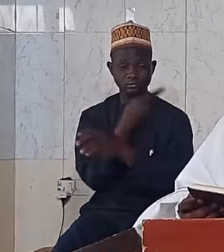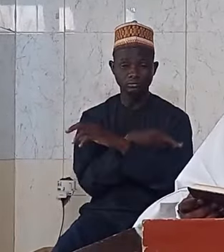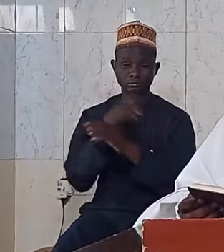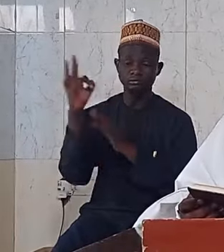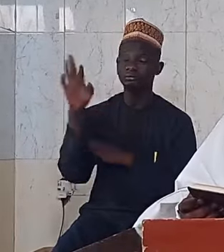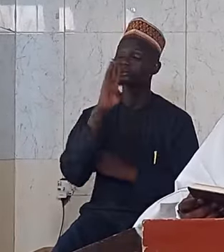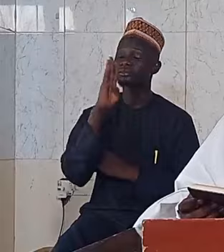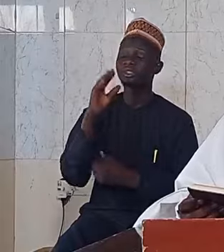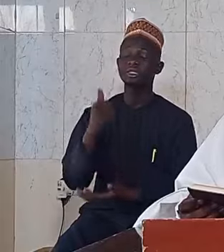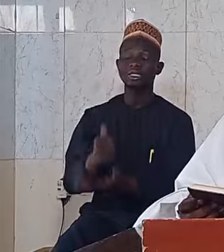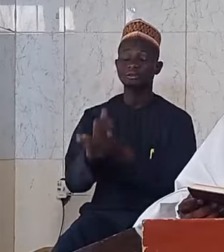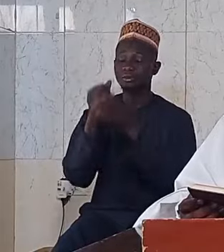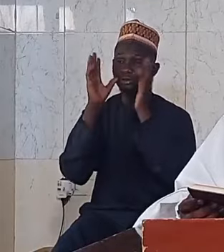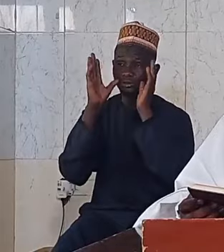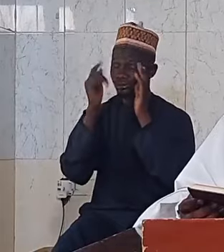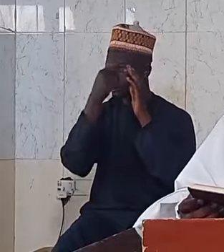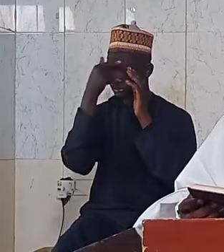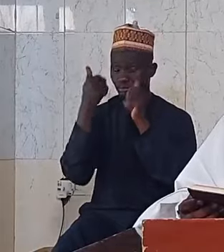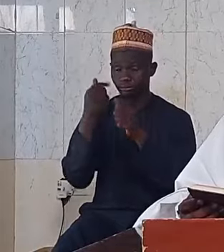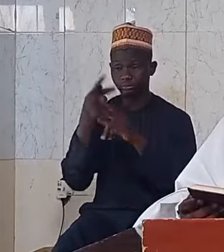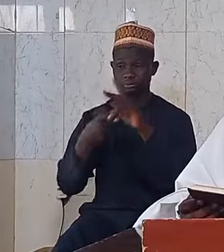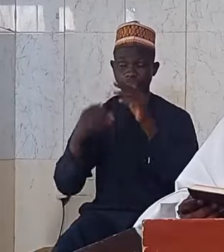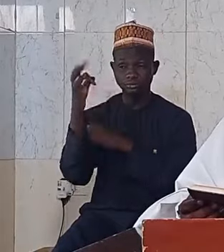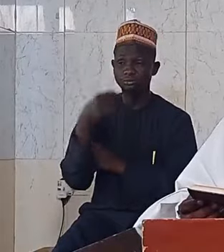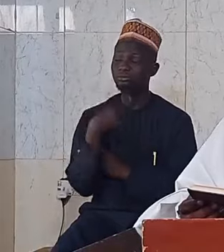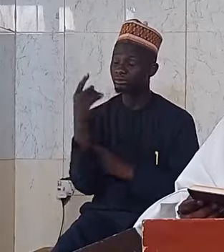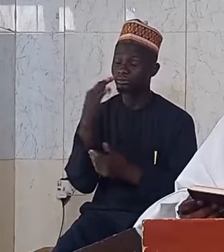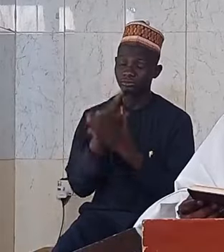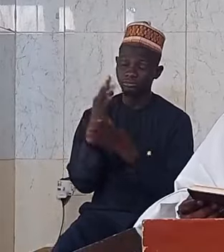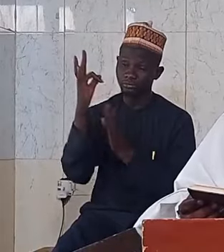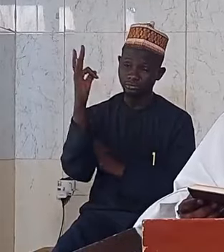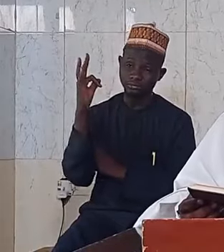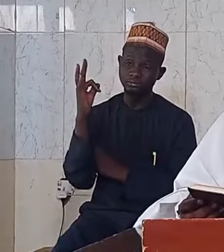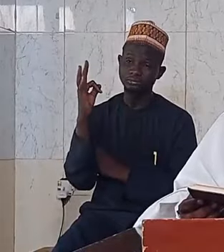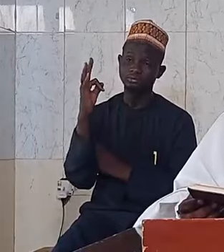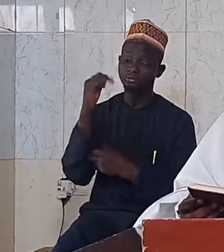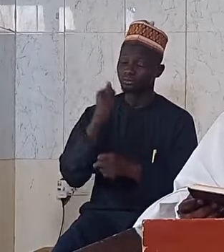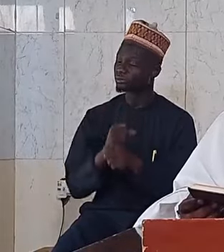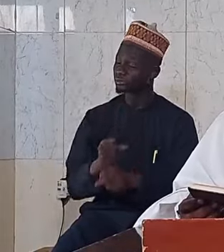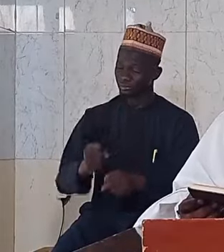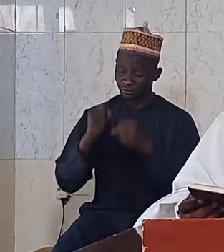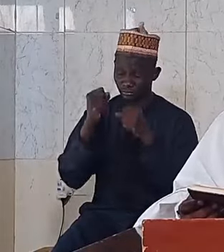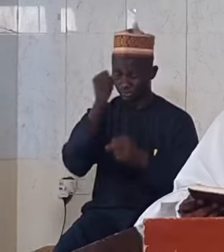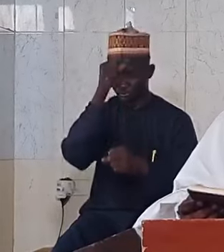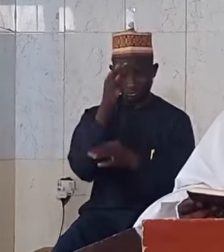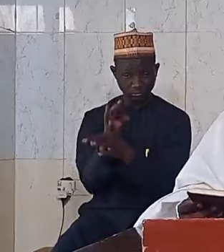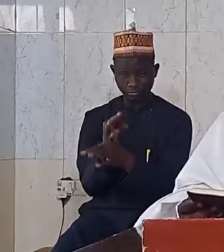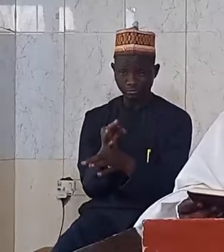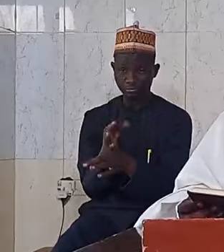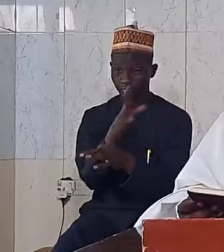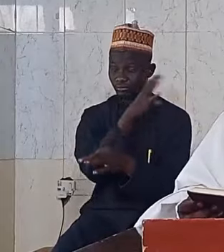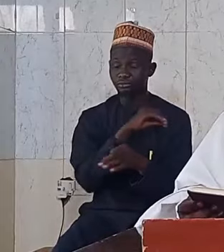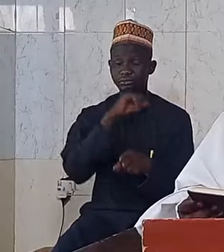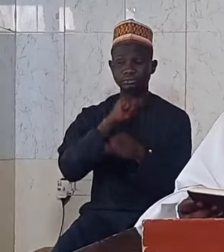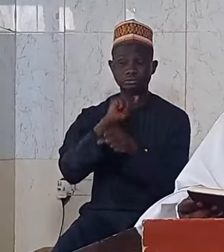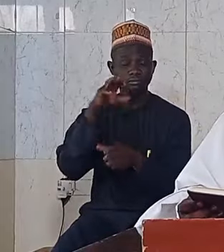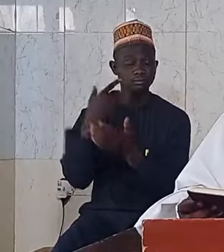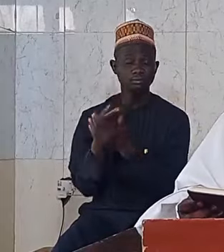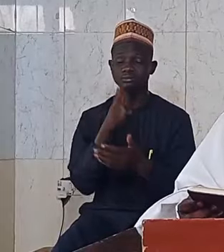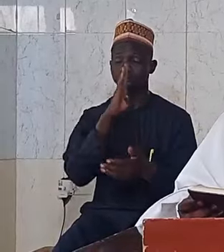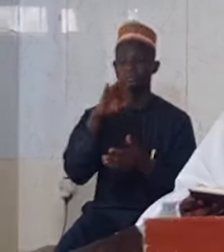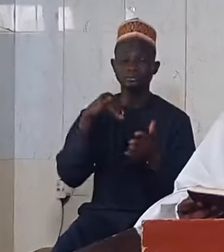zama ka taimaka wa addini ka bi hanyar da zaka yi jihadi fi sabilillah to ka samu karfan imani kuma ayyukan duk da zaka yi